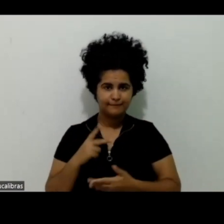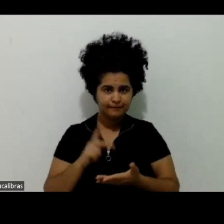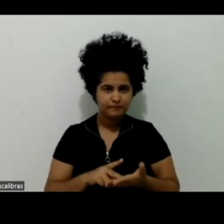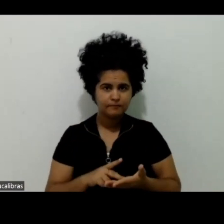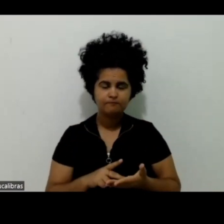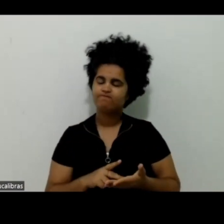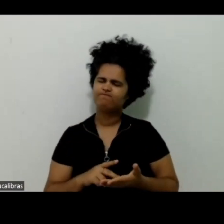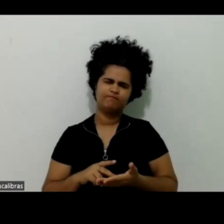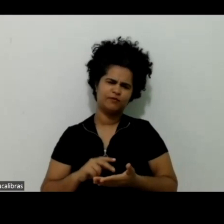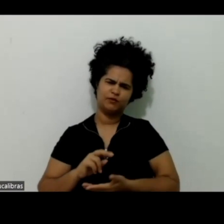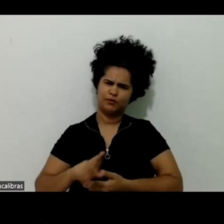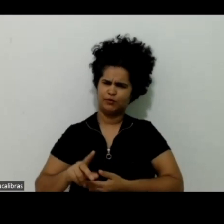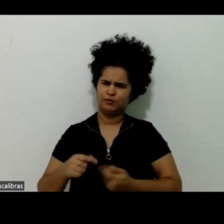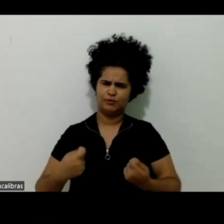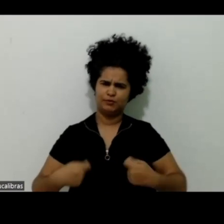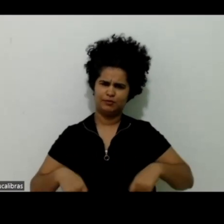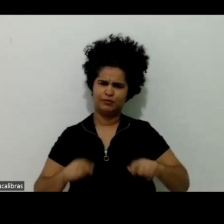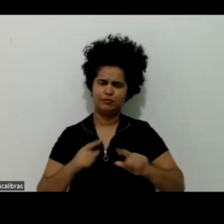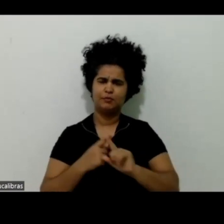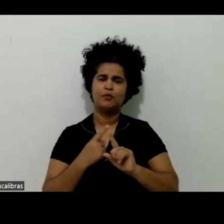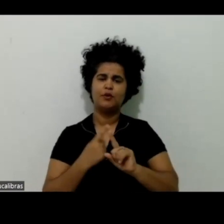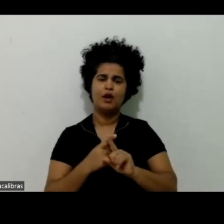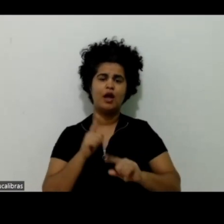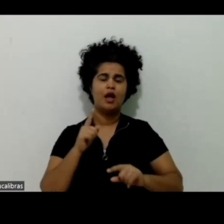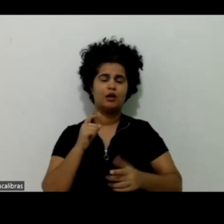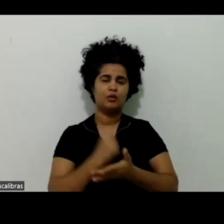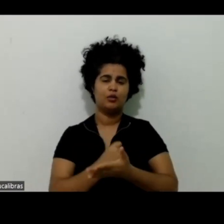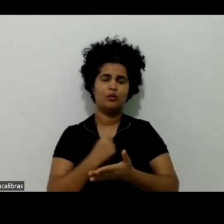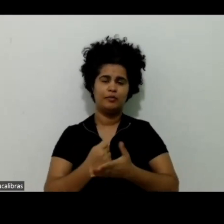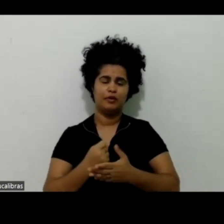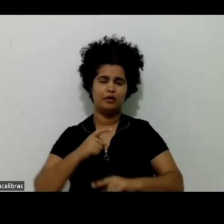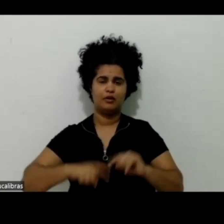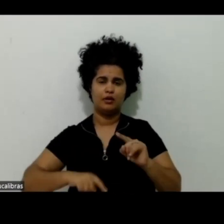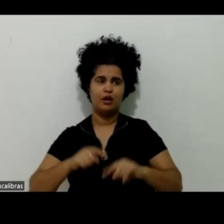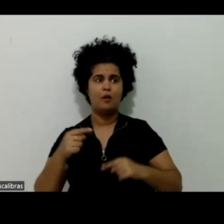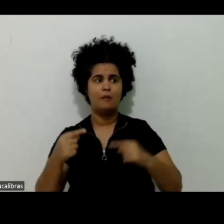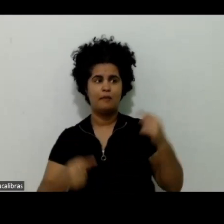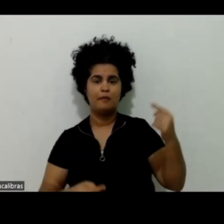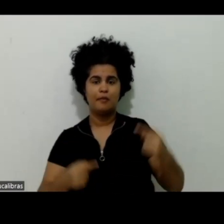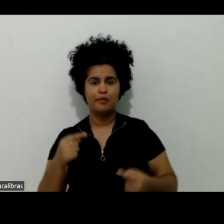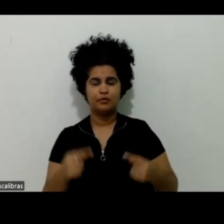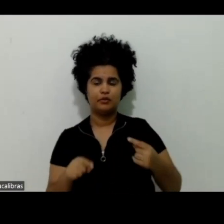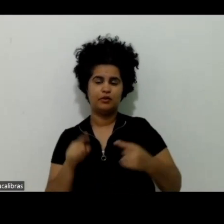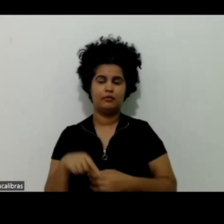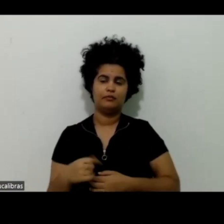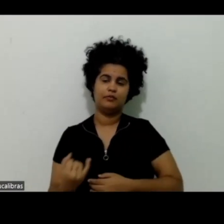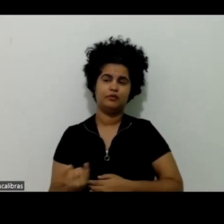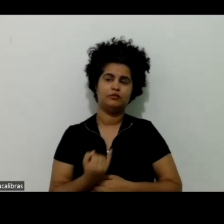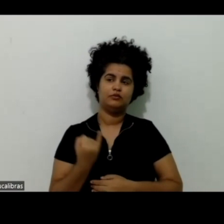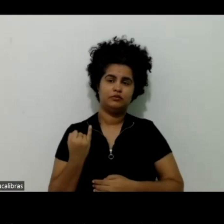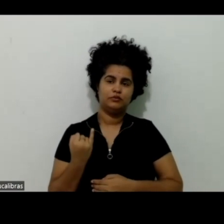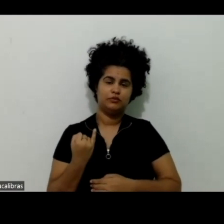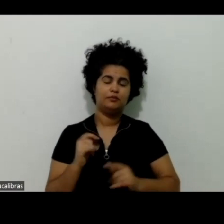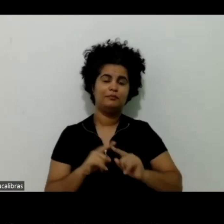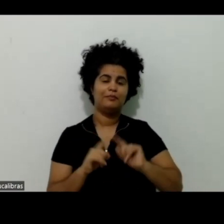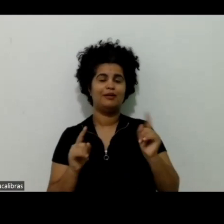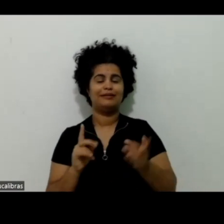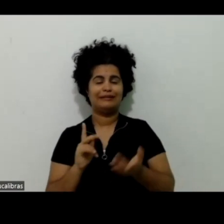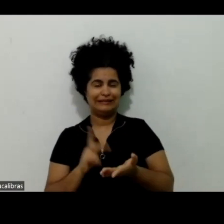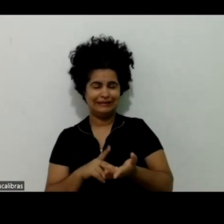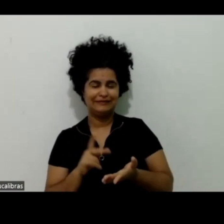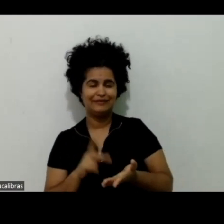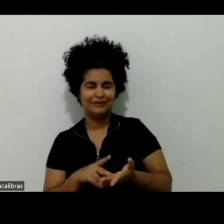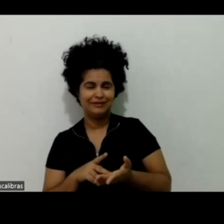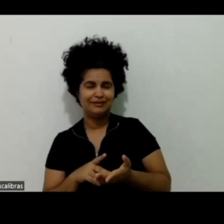são documentos, instrumentos jurídico-políticos importantes, mas que, na verdade, estão reafirmando questões que já estão lá